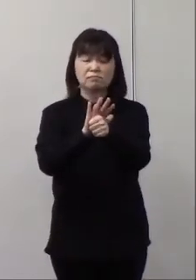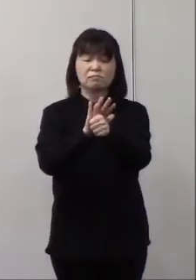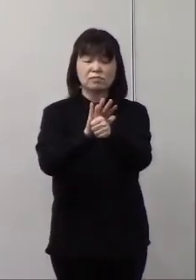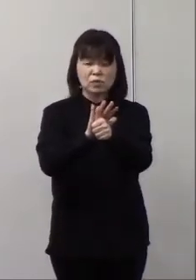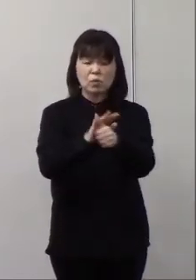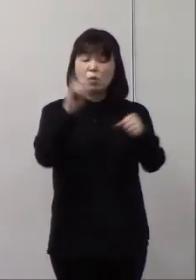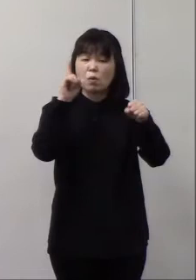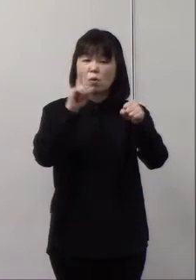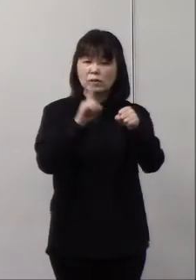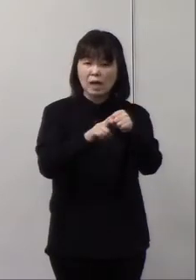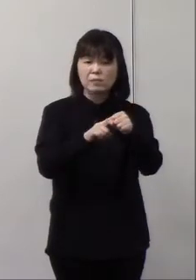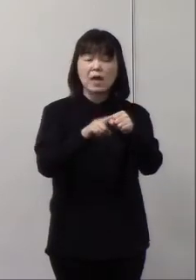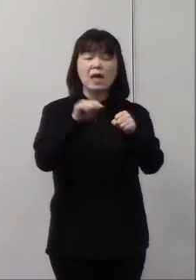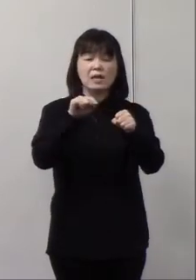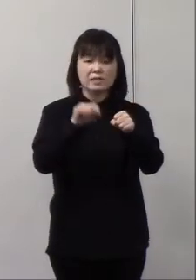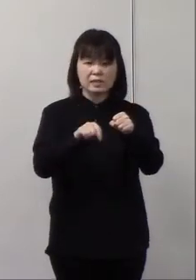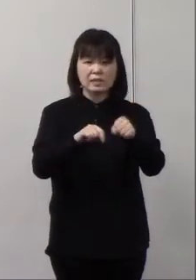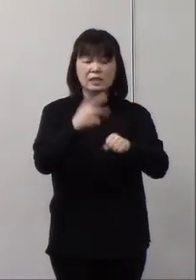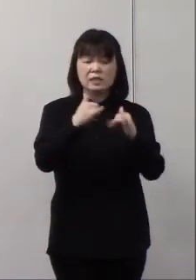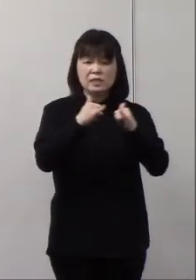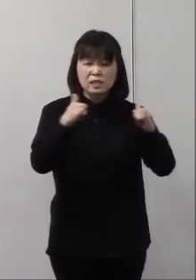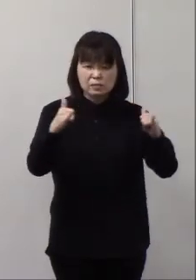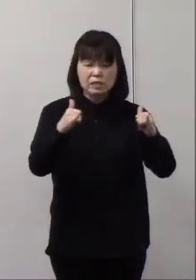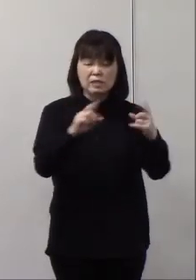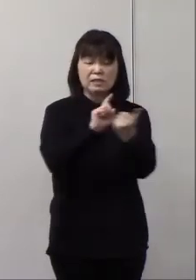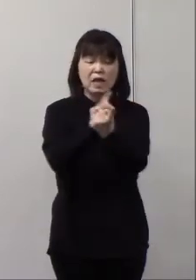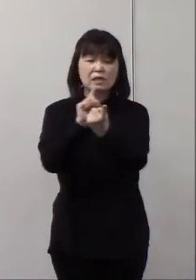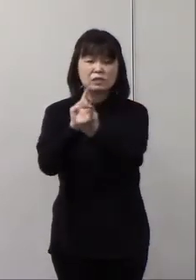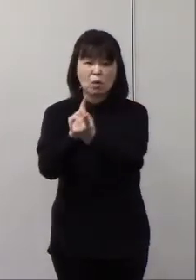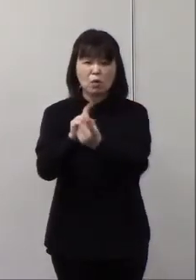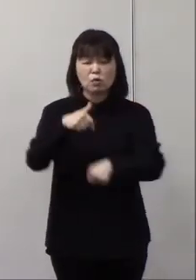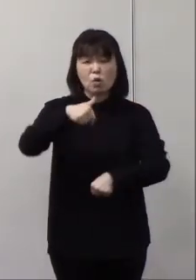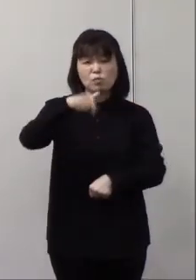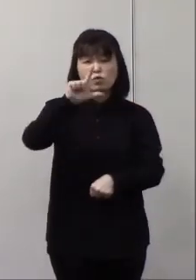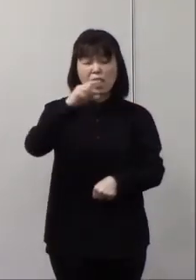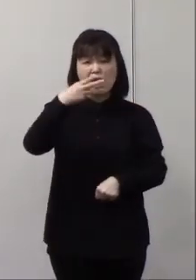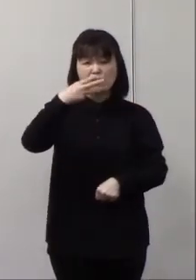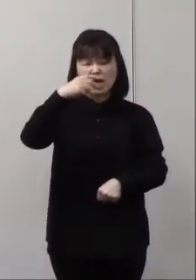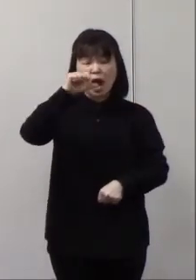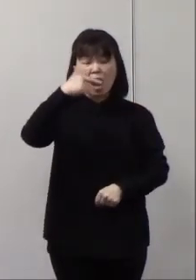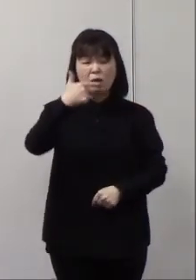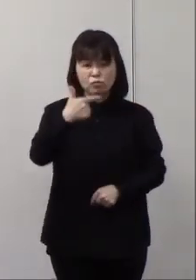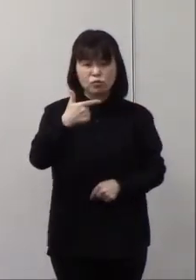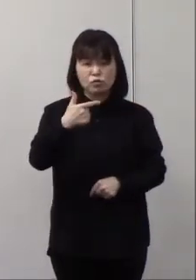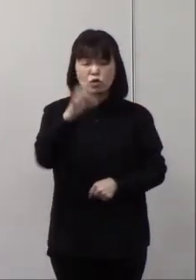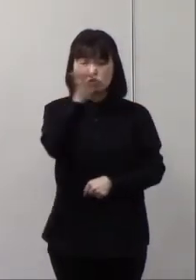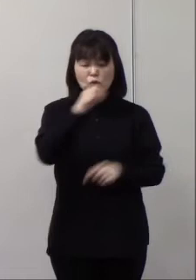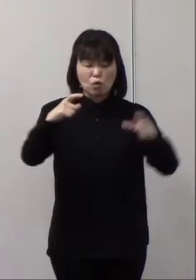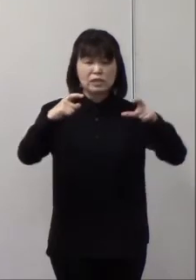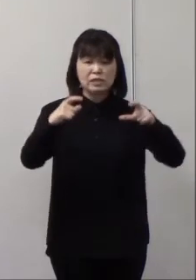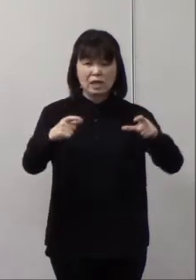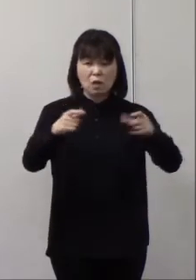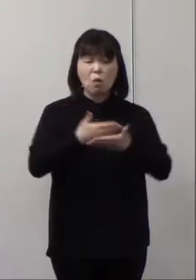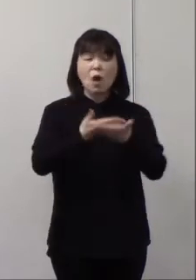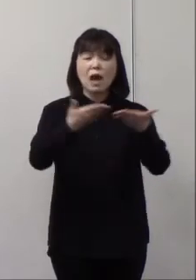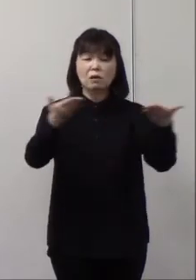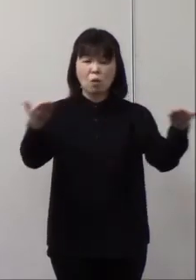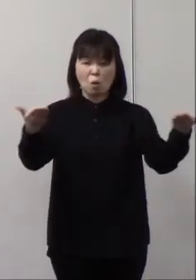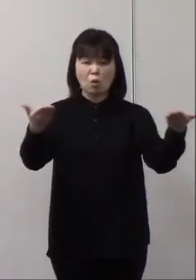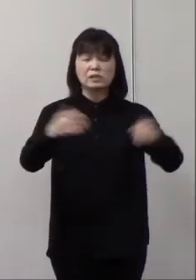する市民向けのプレミアム付き商品券を発行するというものでございまして、